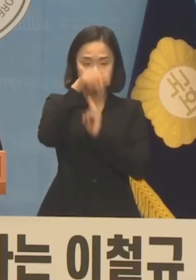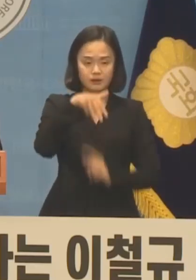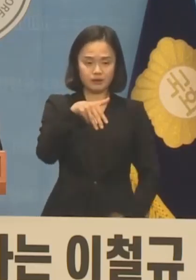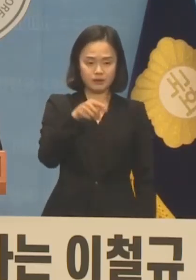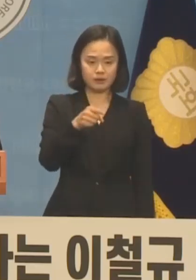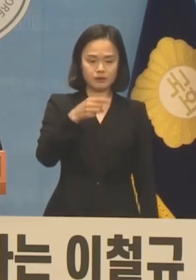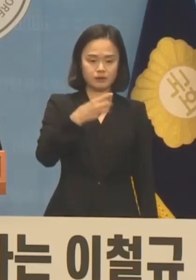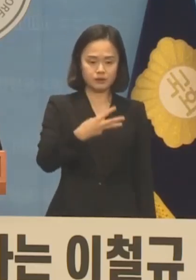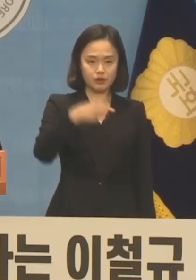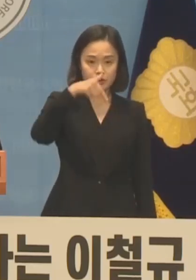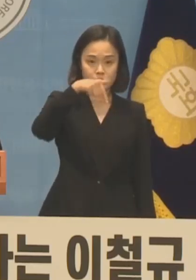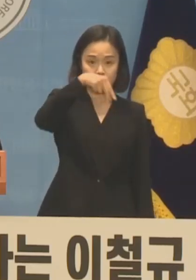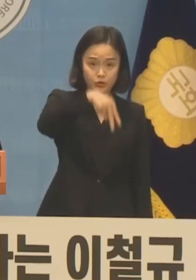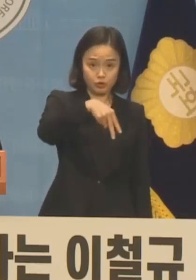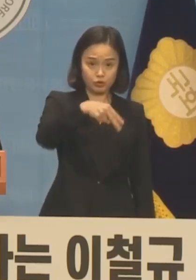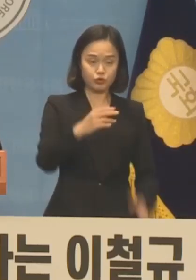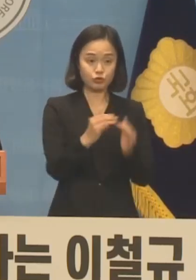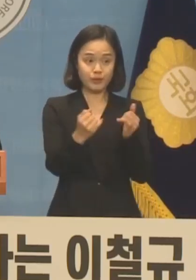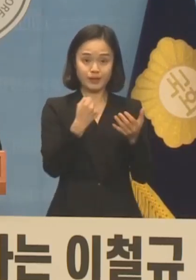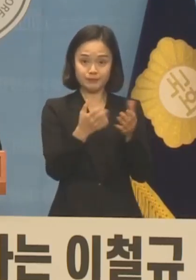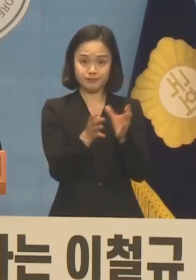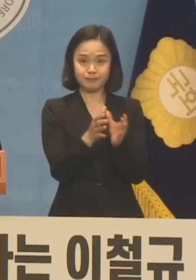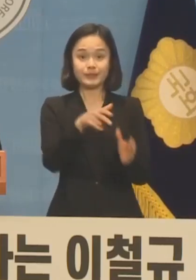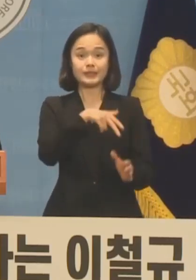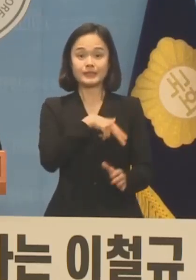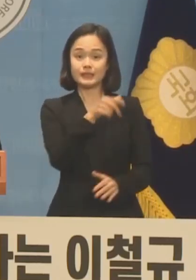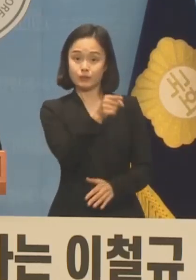국힘의 의원을 포함한 국힘 의원들이